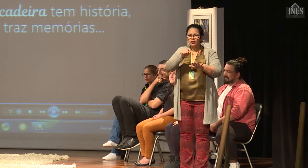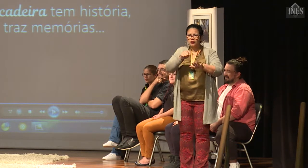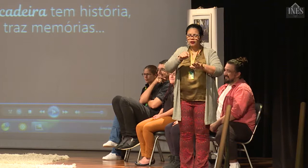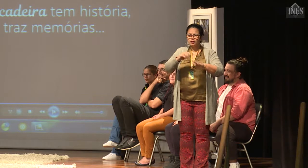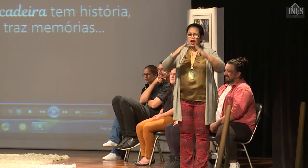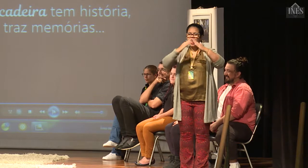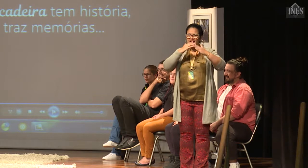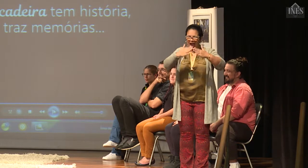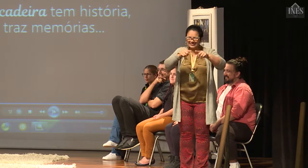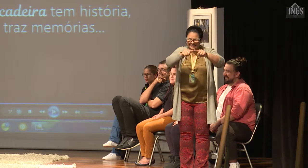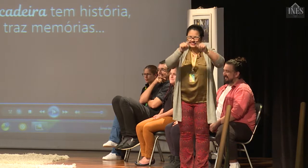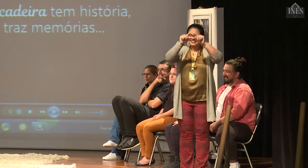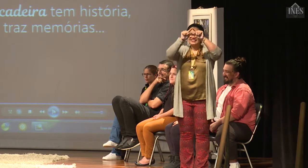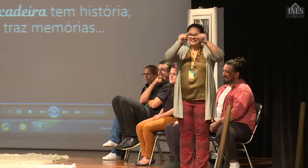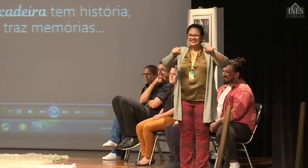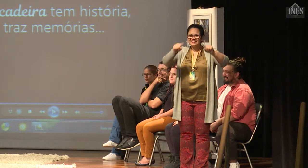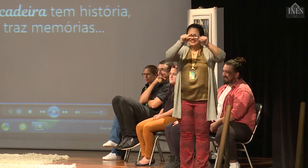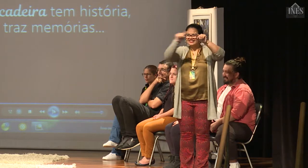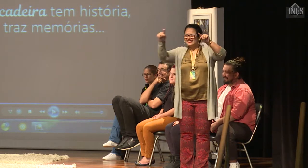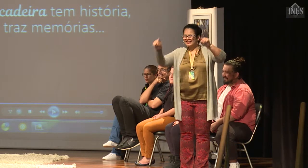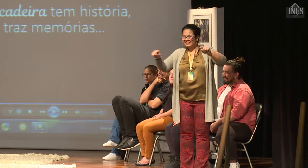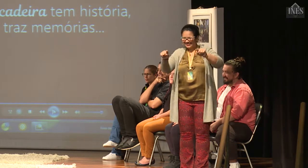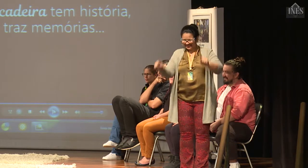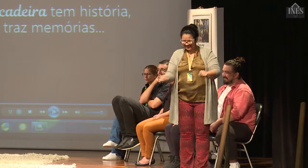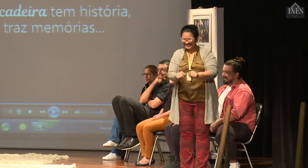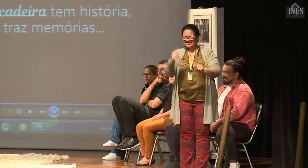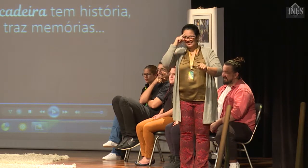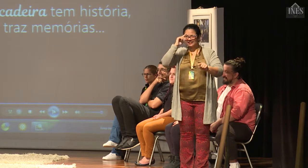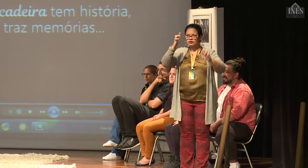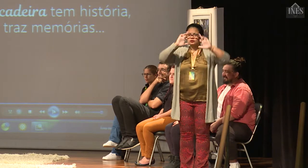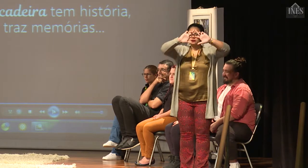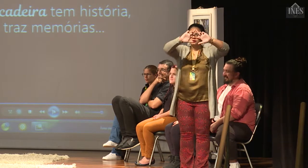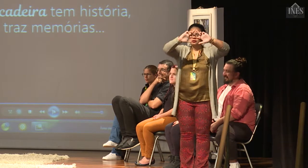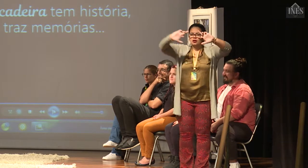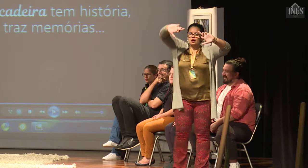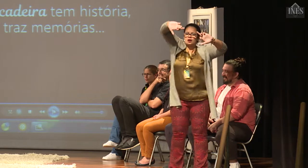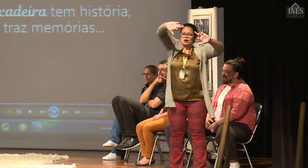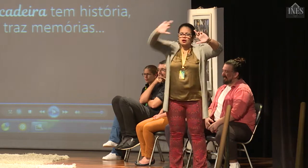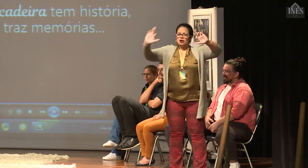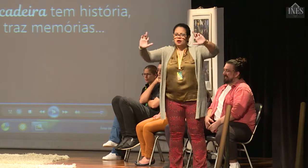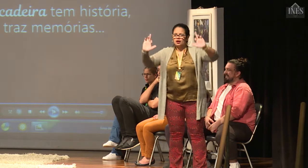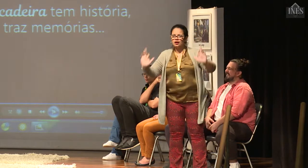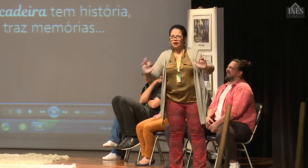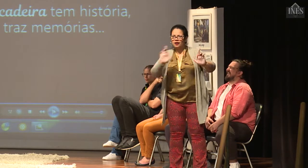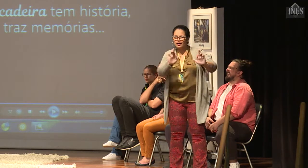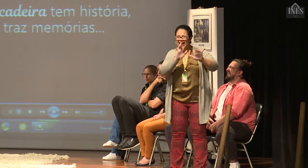essa configuração. Eu fazia a casa, eu desenhava a casa, e essa configuração